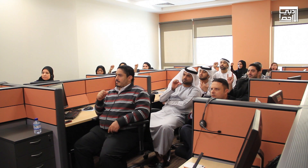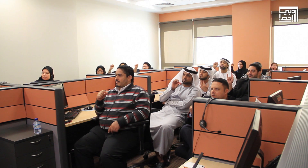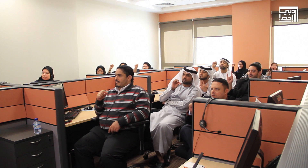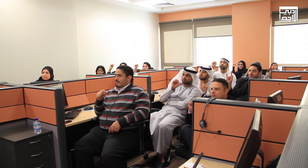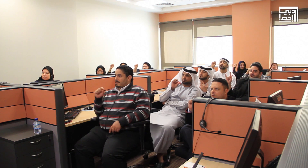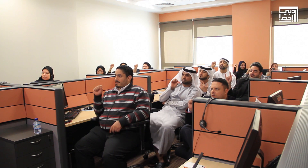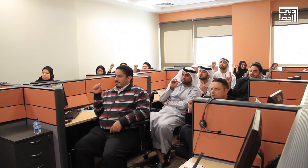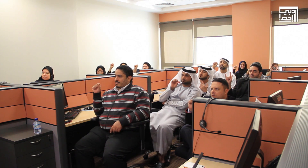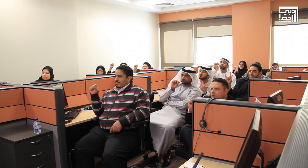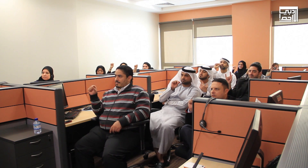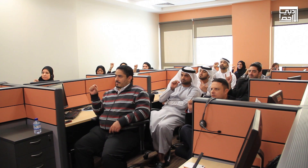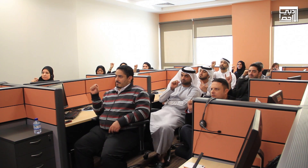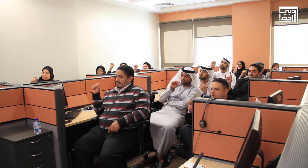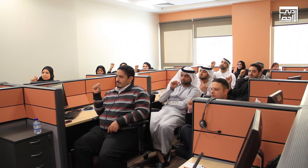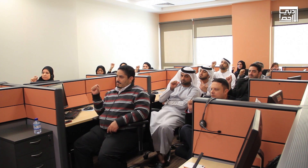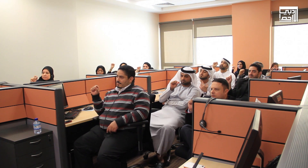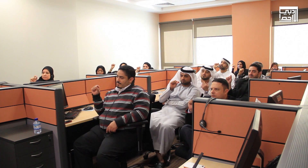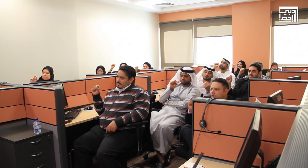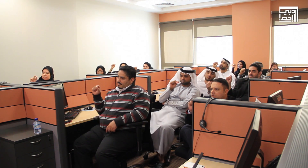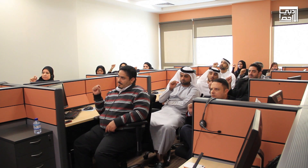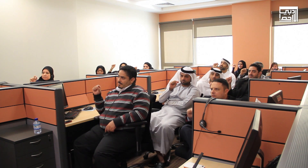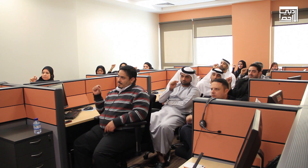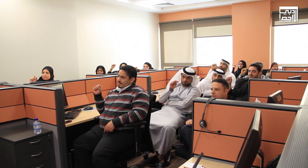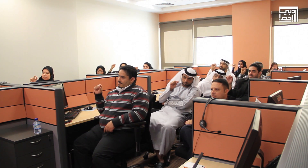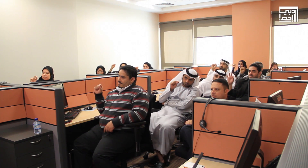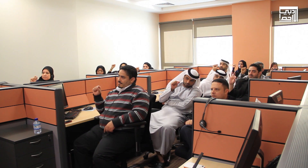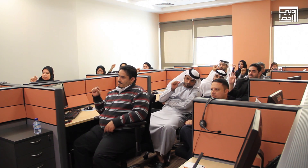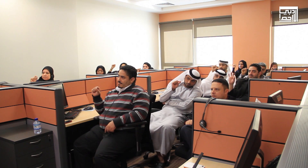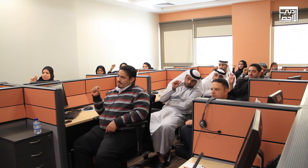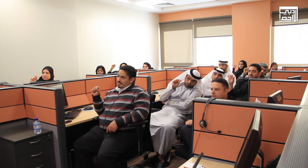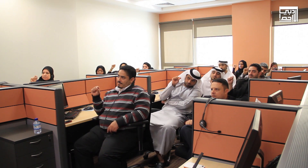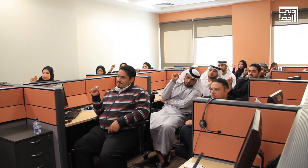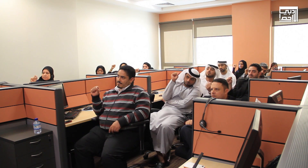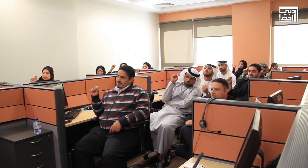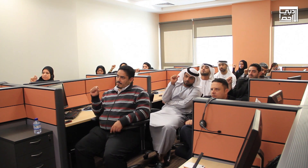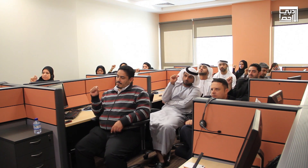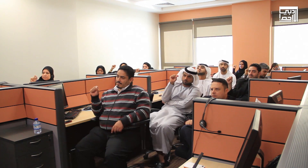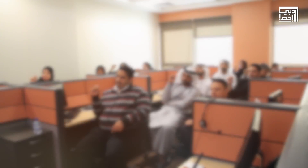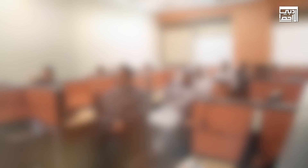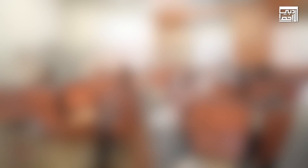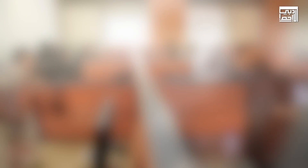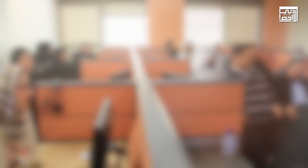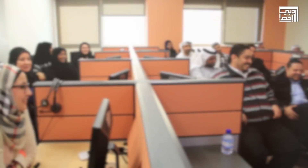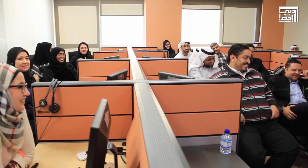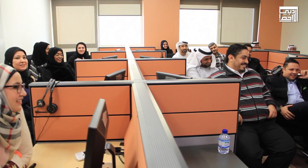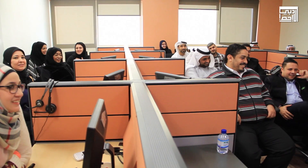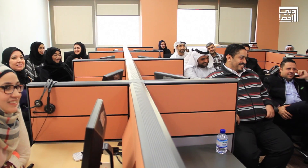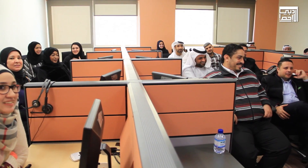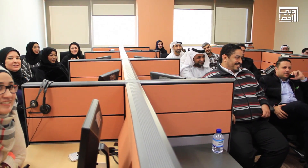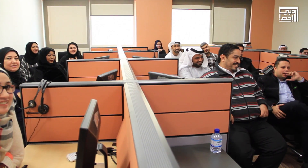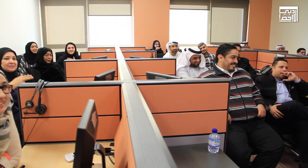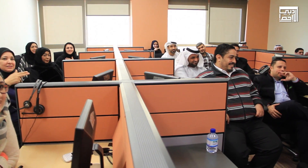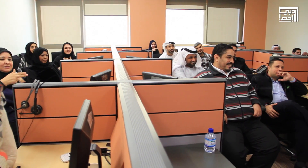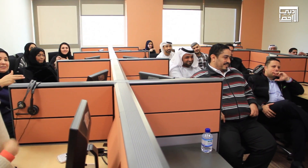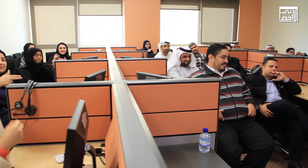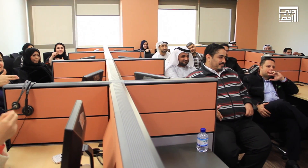فاء فاء هاي الفاء هاي الفاء عين غين